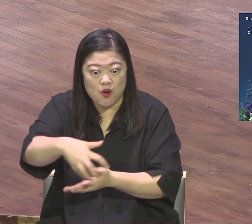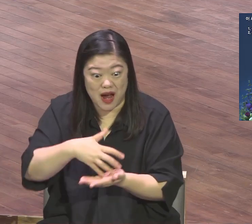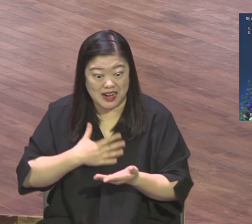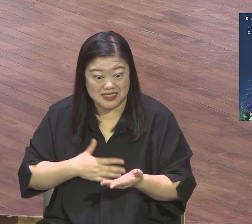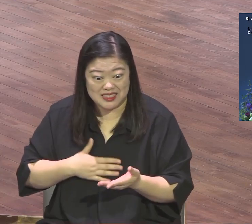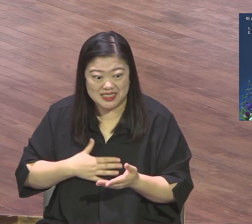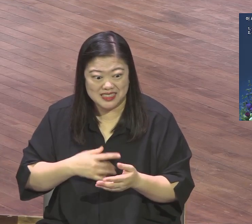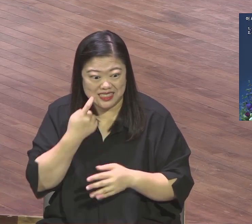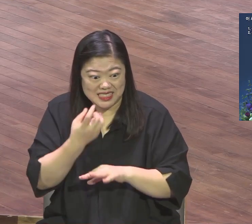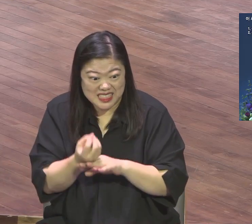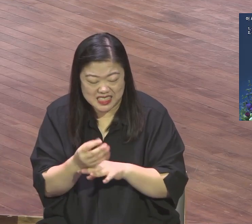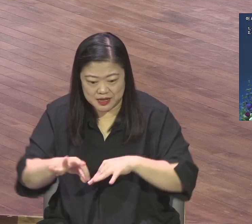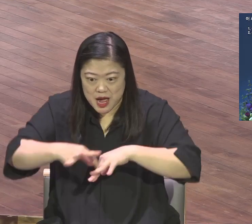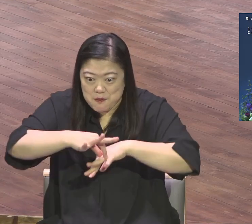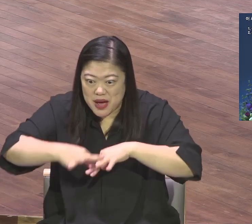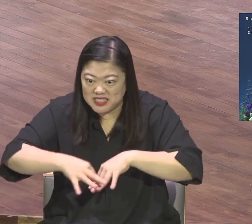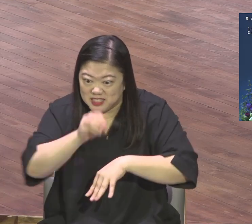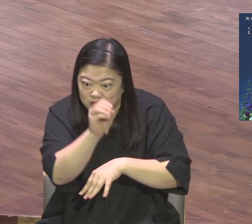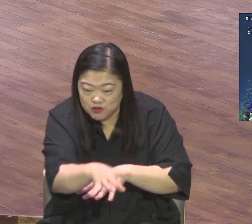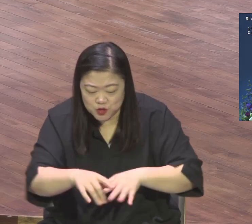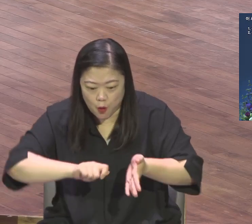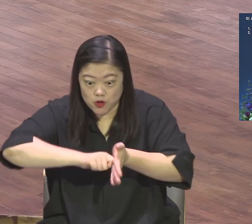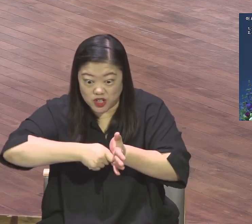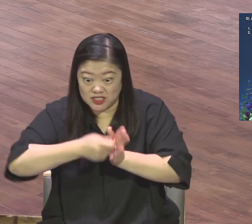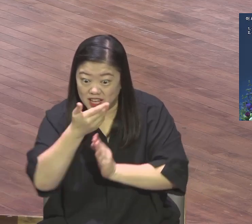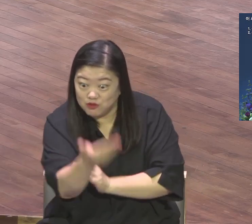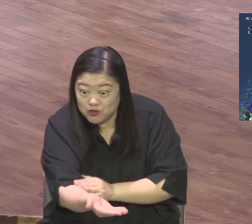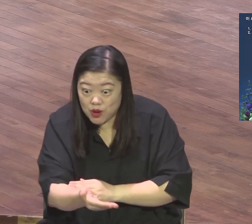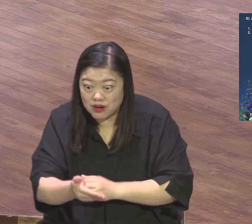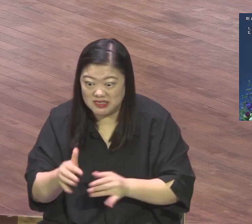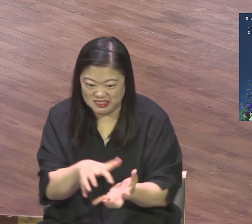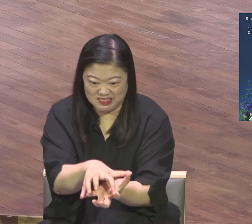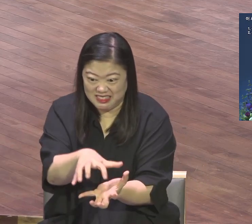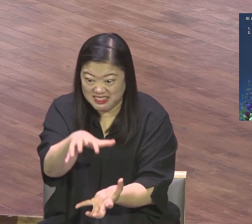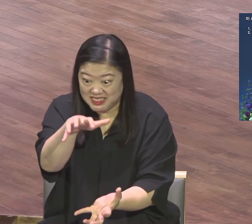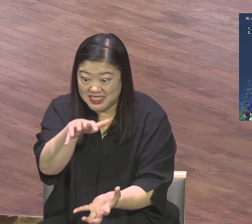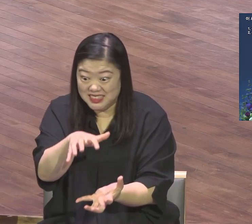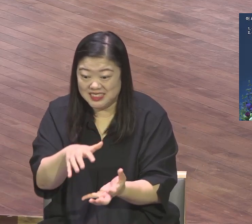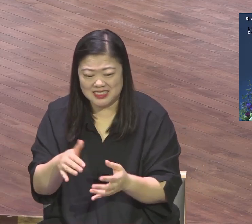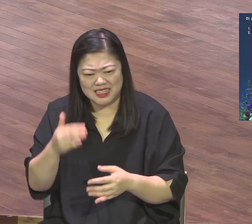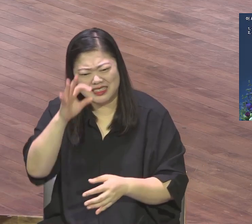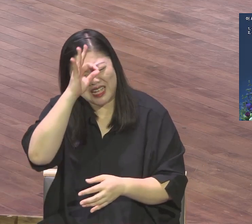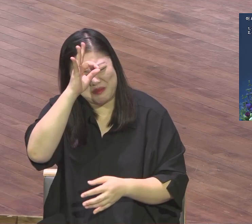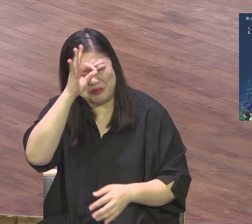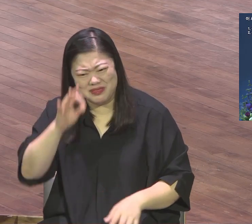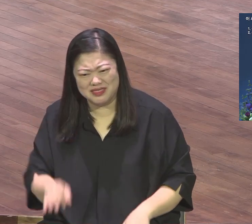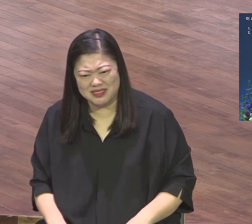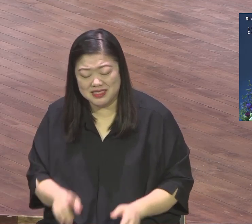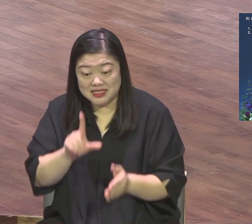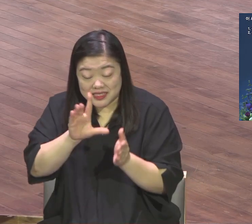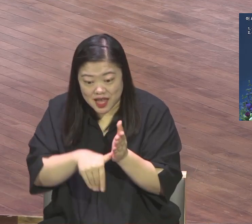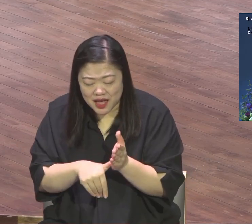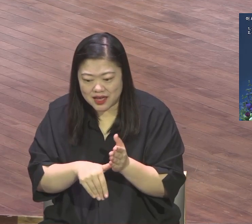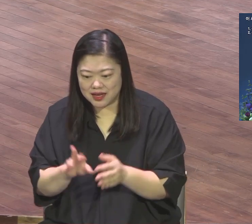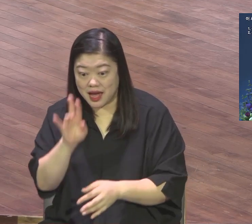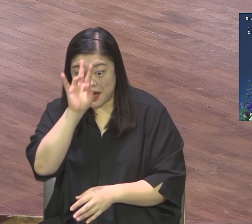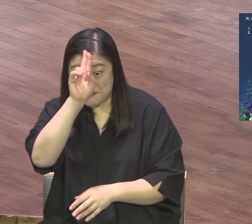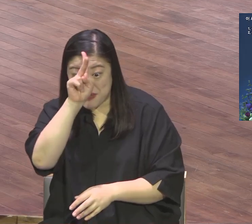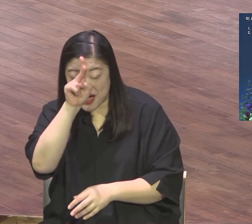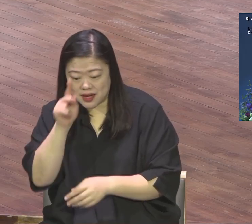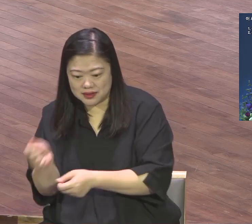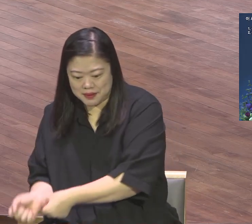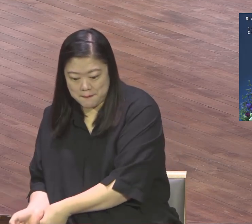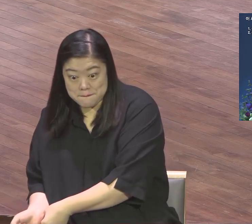다 내놓고 그렇게 지금 나라를 살리겠다는 이 상황 속에 큰 위로가 되었죠. 이 당시에 이 박세리 같은 선수가 되기